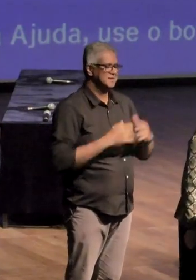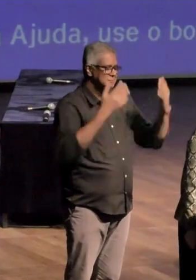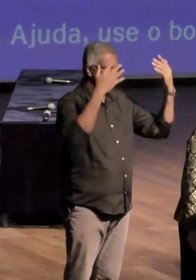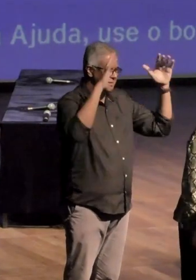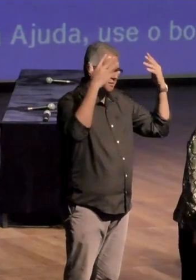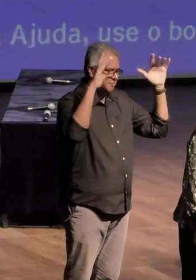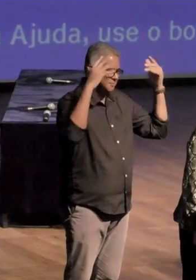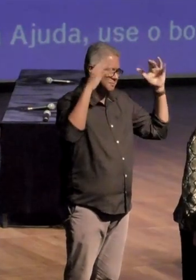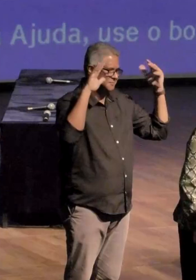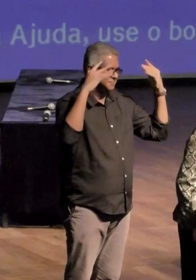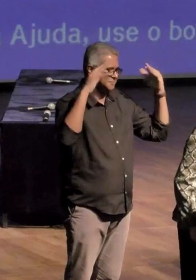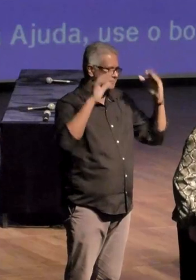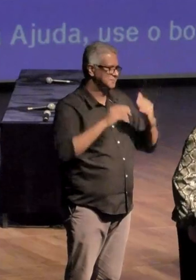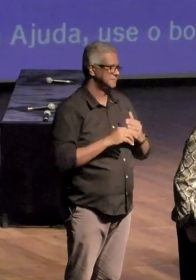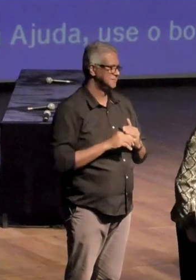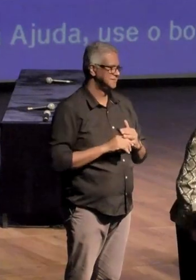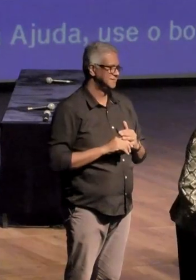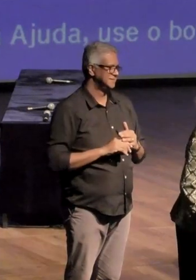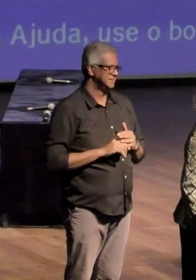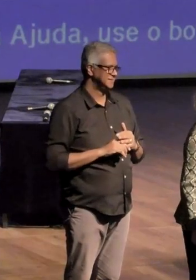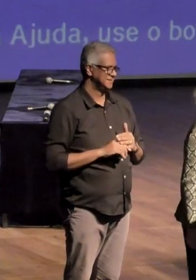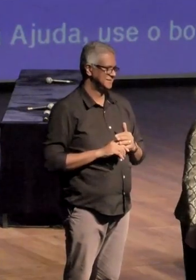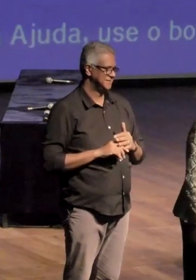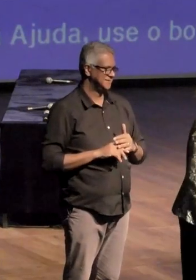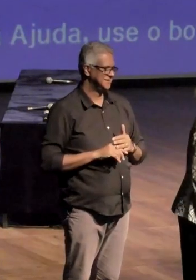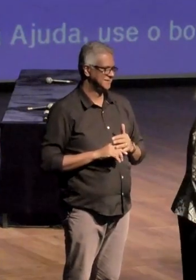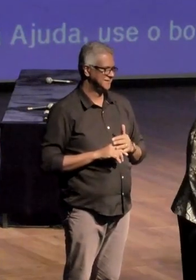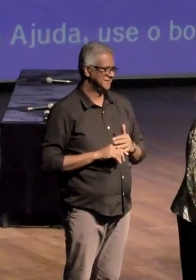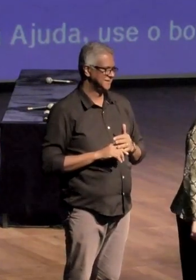Olha aí Joãozinho já tem churrasco garantido